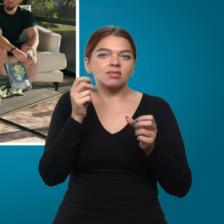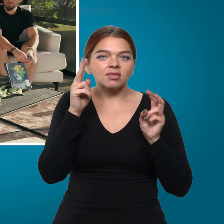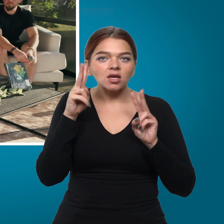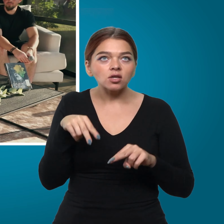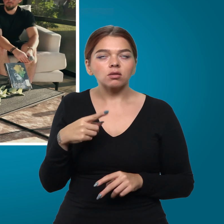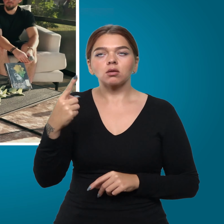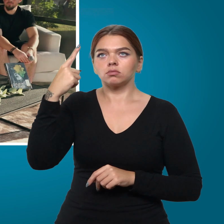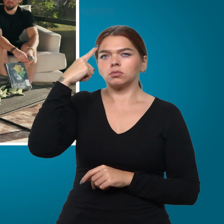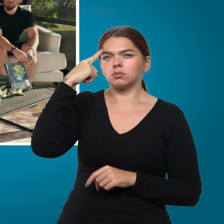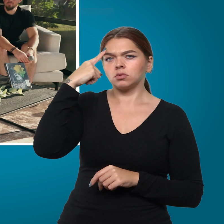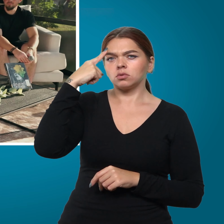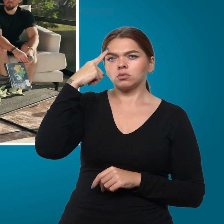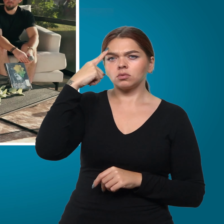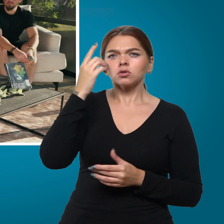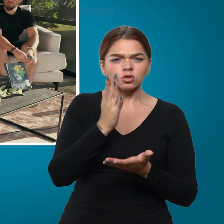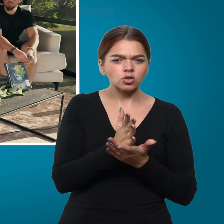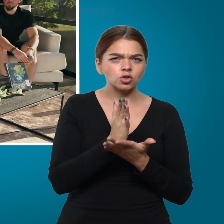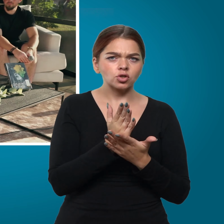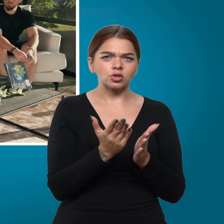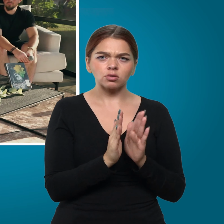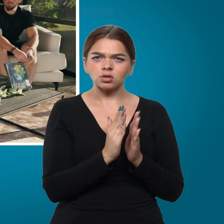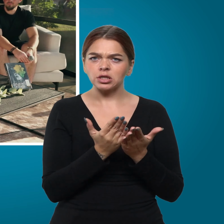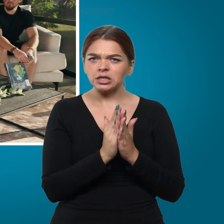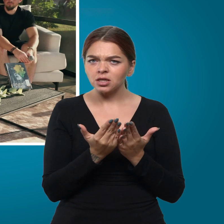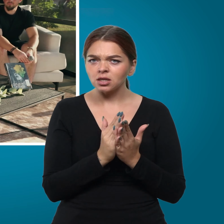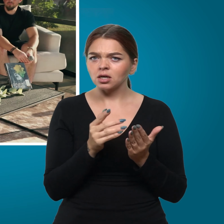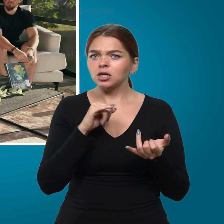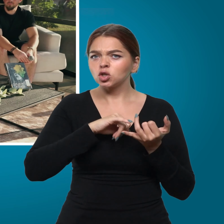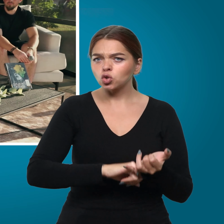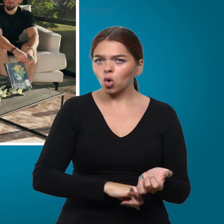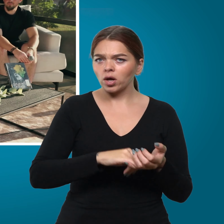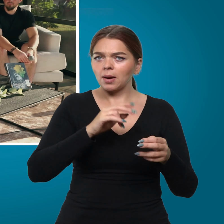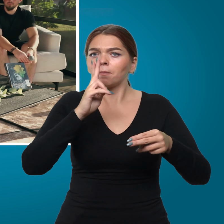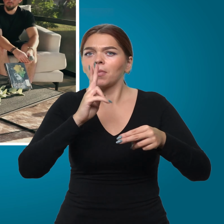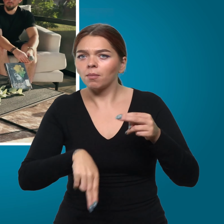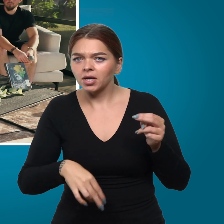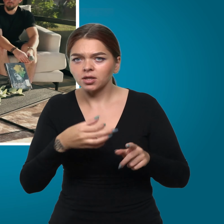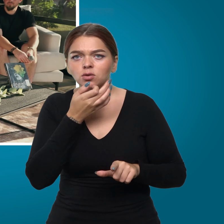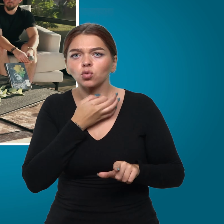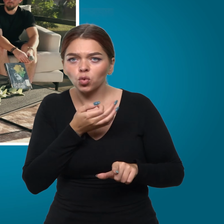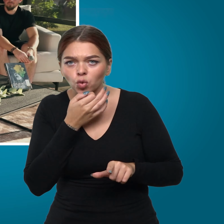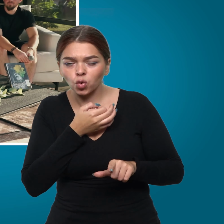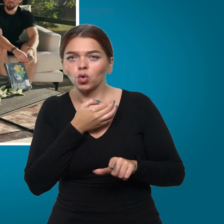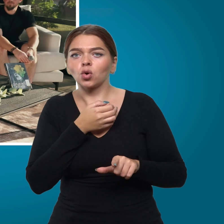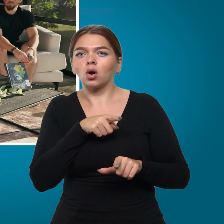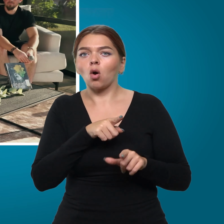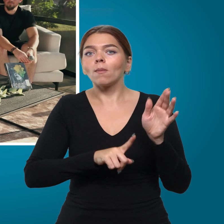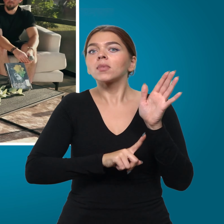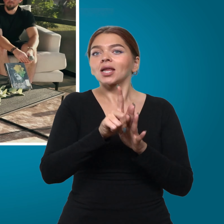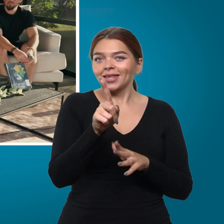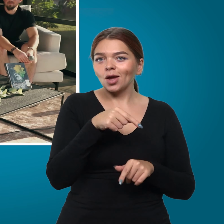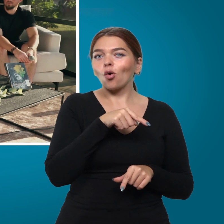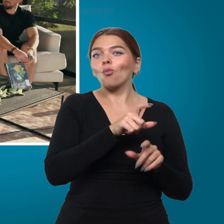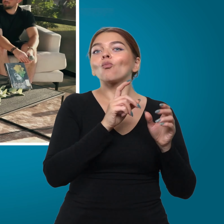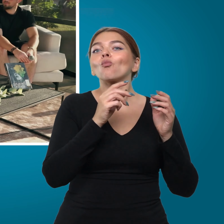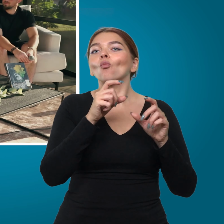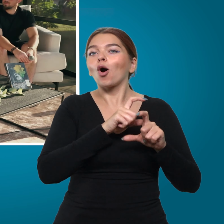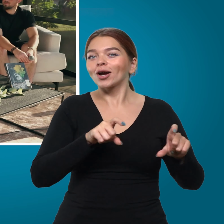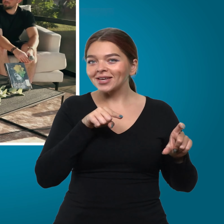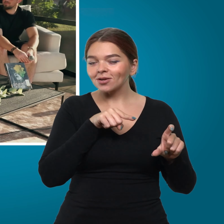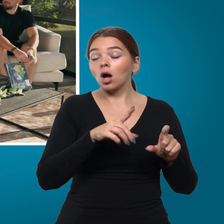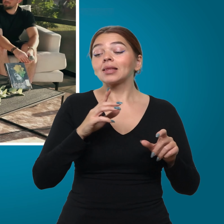ir reikia, norisi kažką daryti, norisi judėti į priekį, bet nežinai, ko imtis. Ir tada prisiminiau,